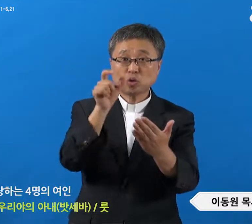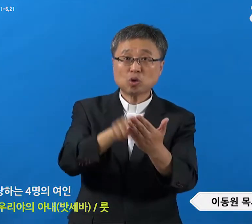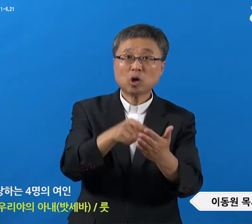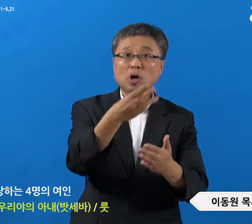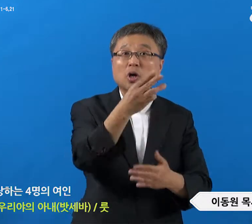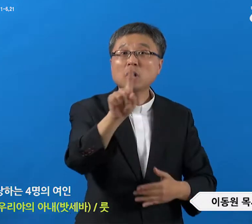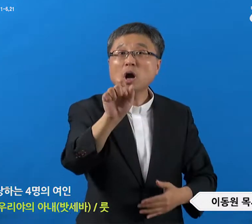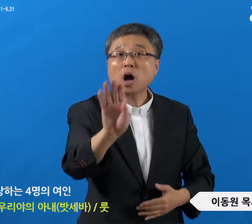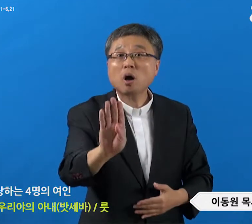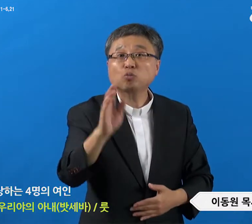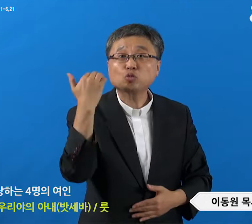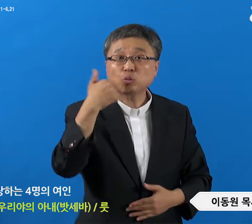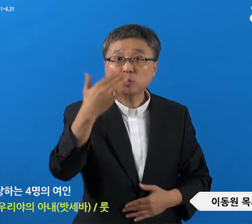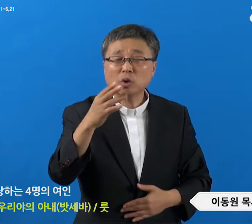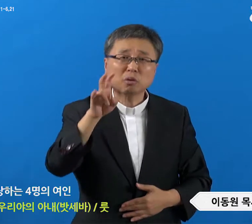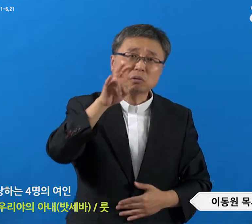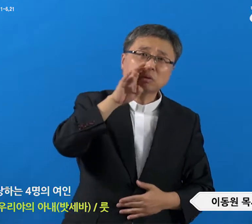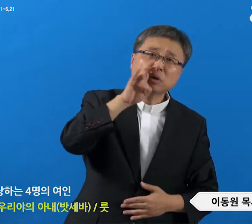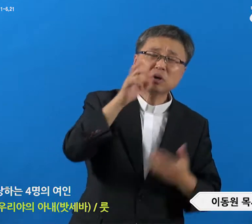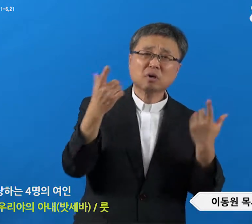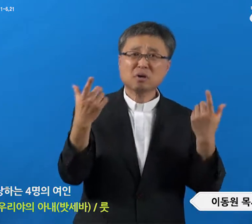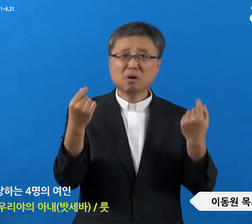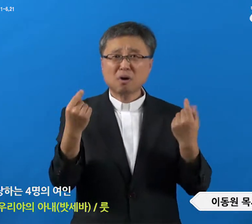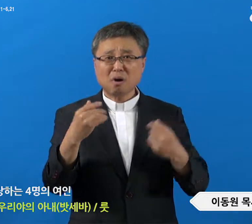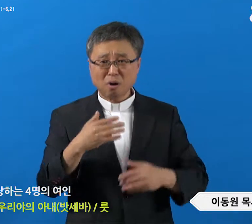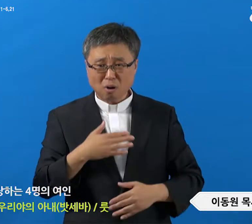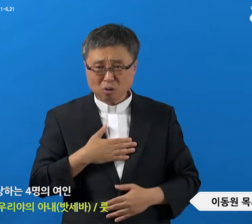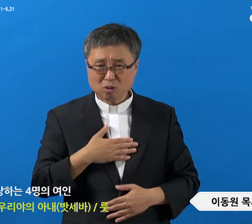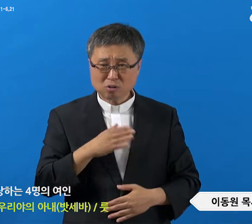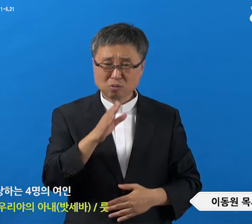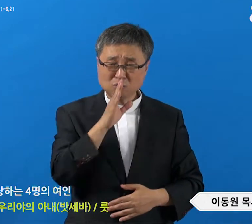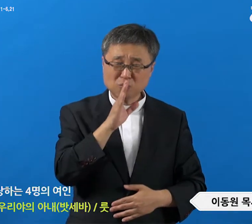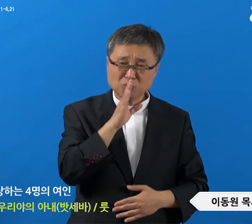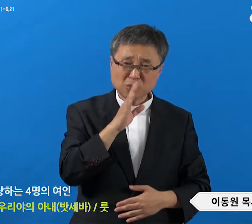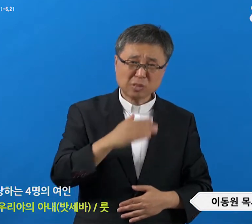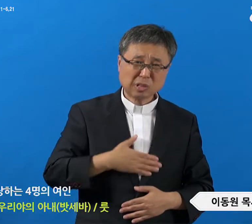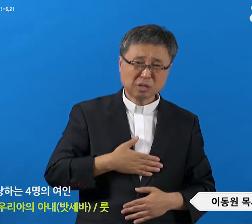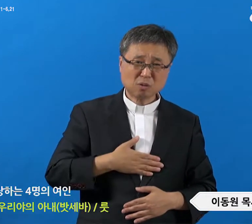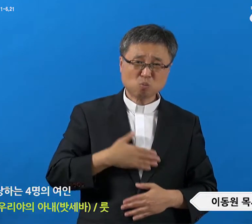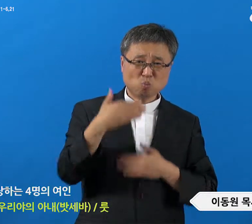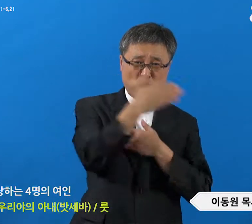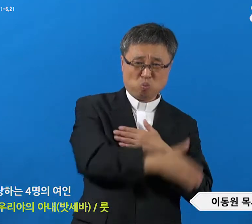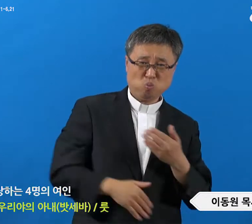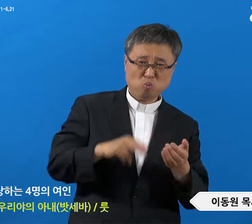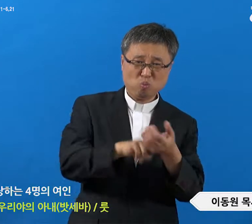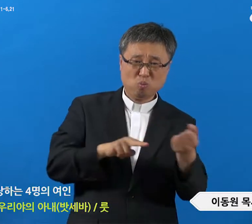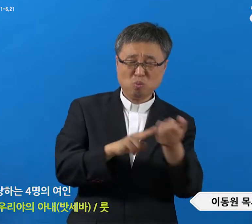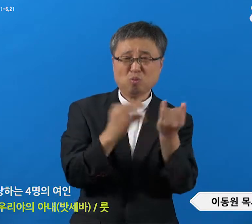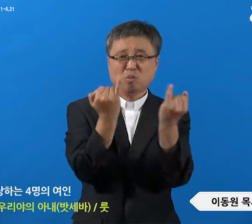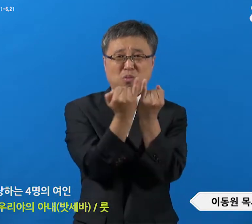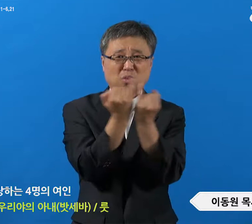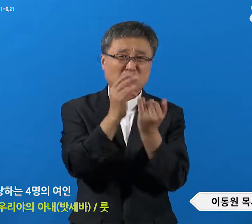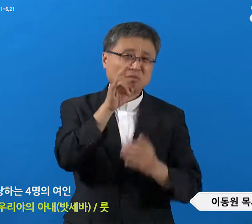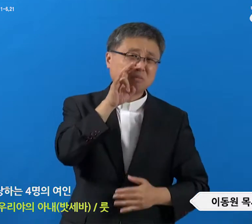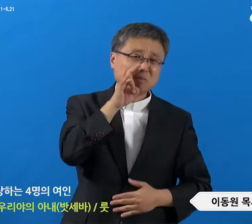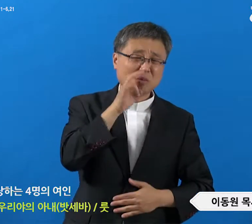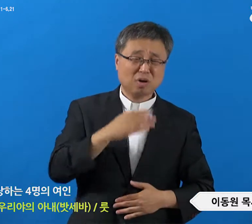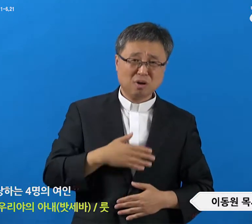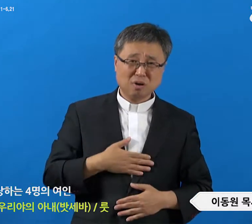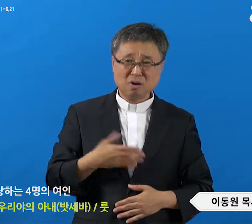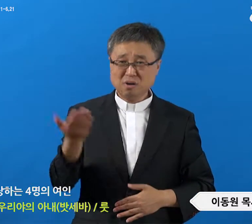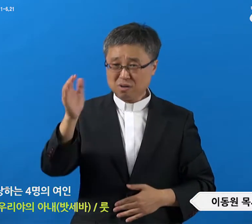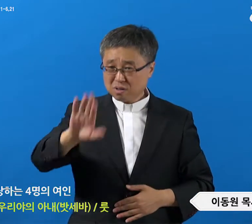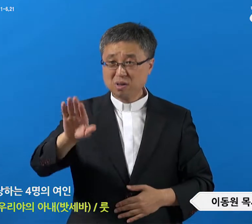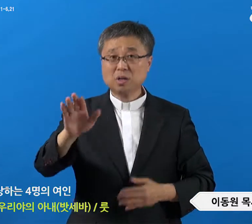라합은 누구였습니까? 기생입니다. 기생은 고상한 번역이에요. 매춘부란 말입니다. 창녀예요, 창녀.